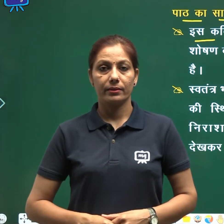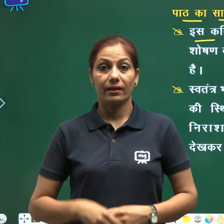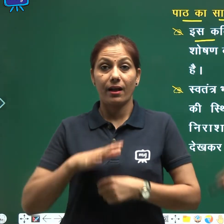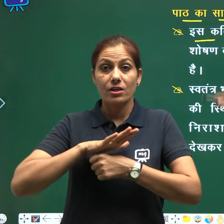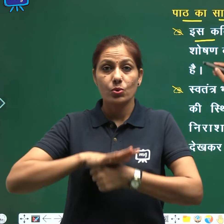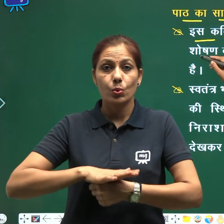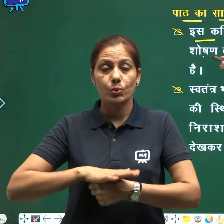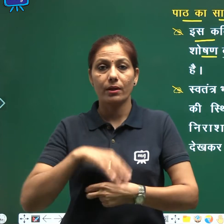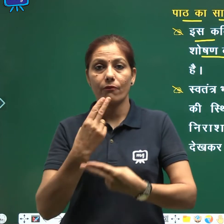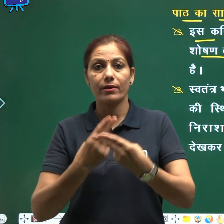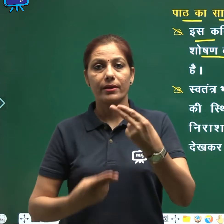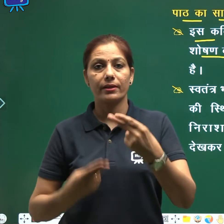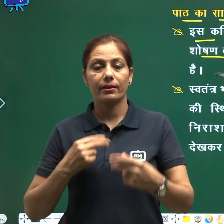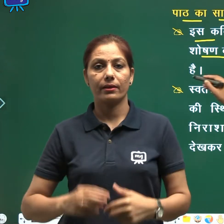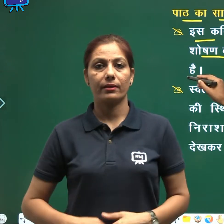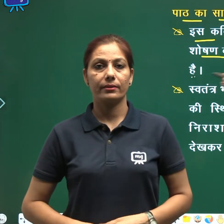शोषण का वर्णन किया गया है।